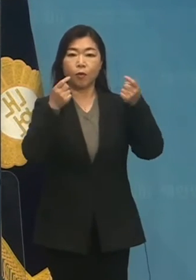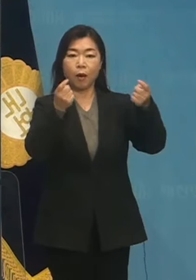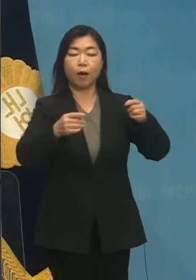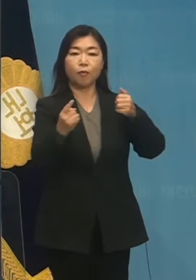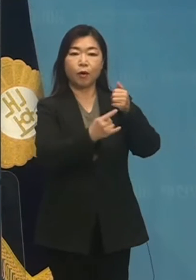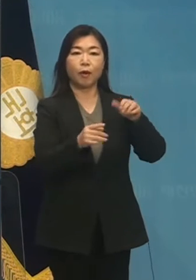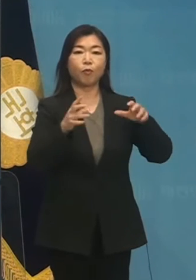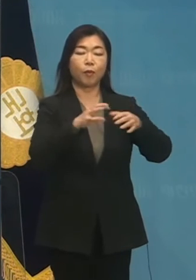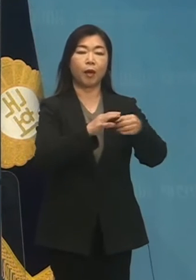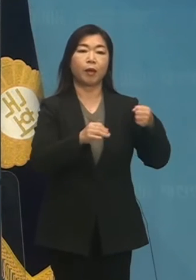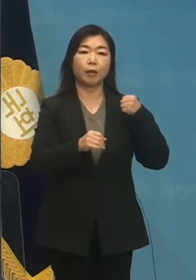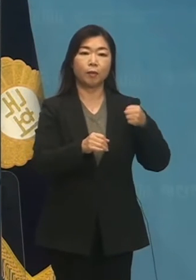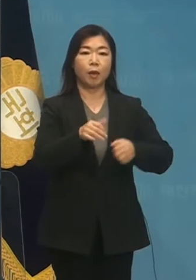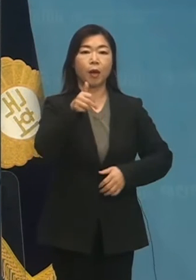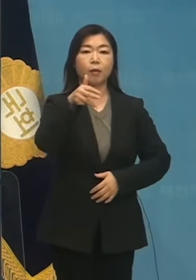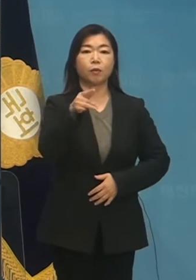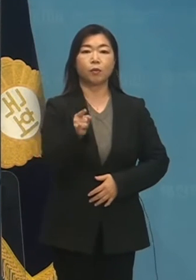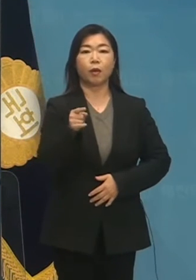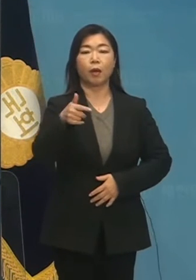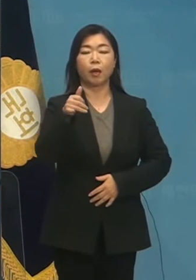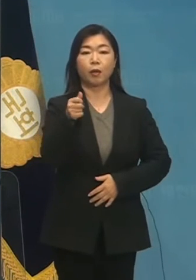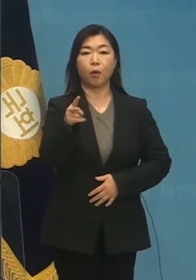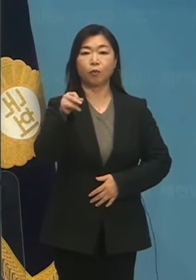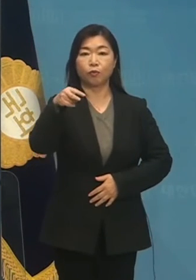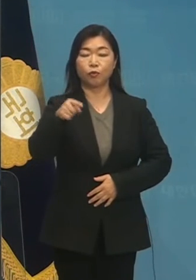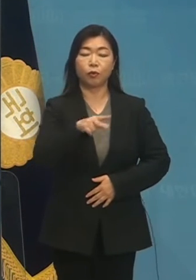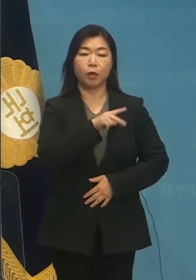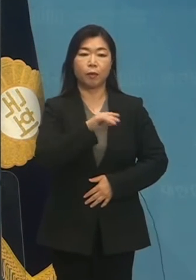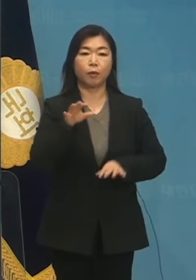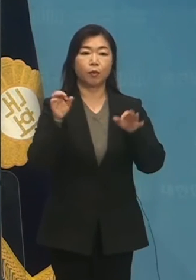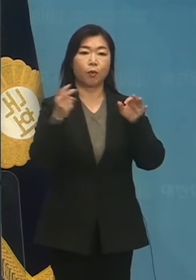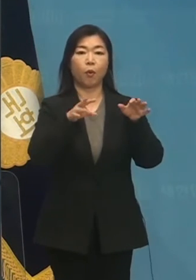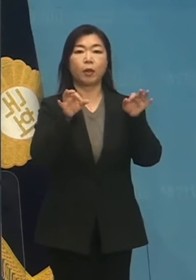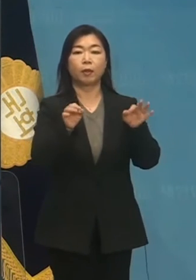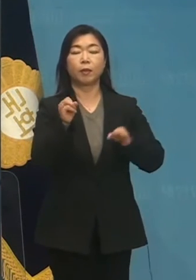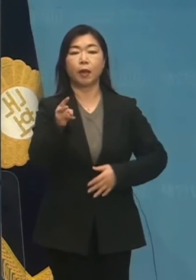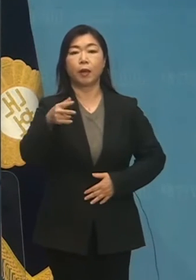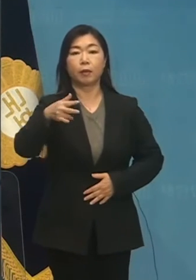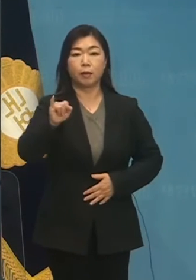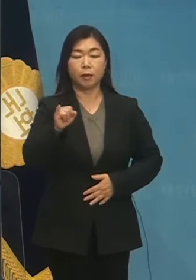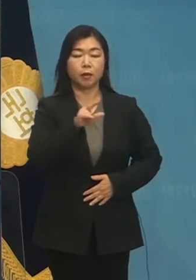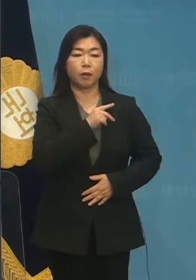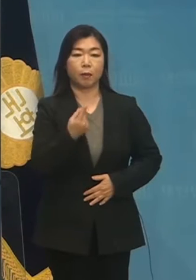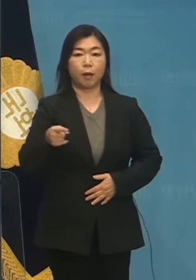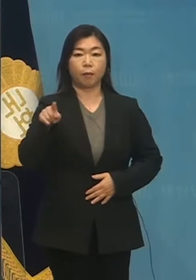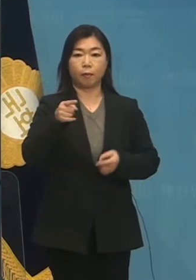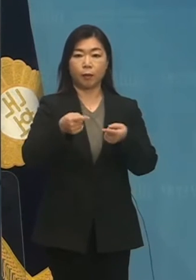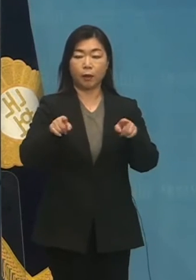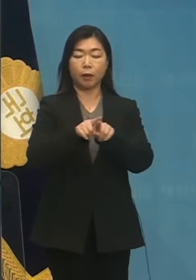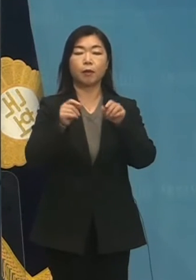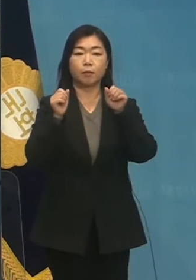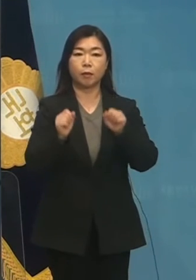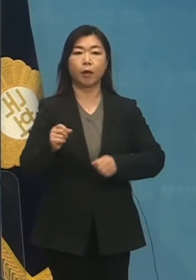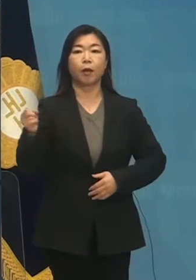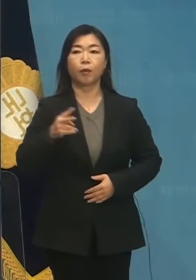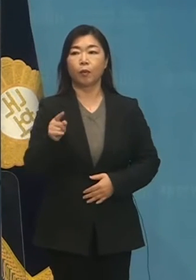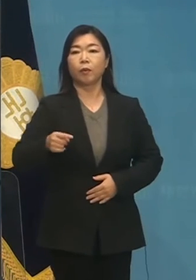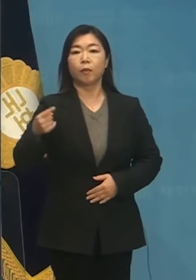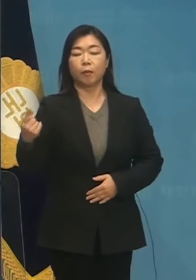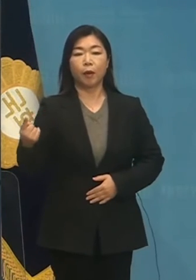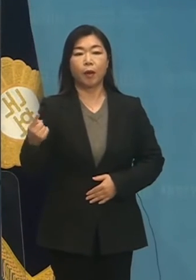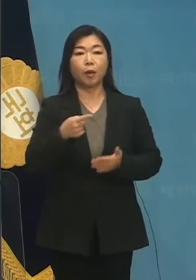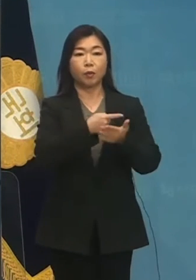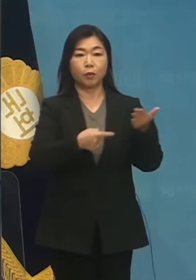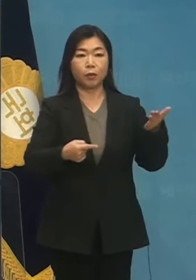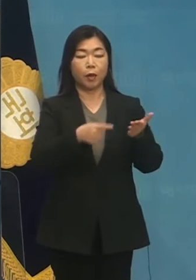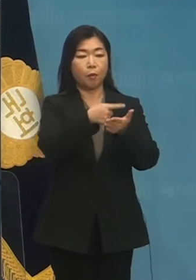문화체육관광위원회 국민의힘 최흥두 의원님 그리고 김예지님 함께 자리했습니다. 또